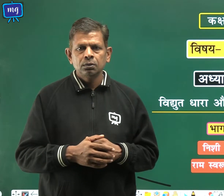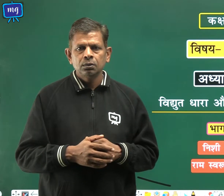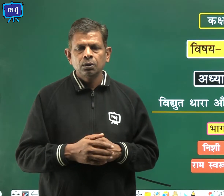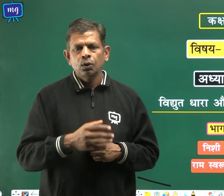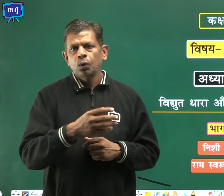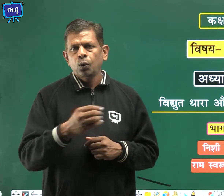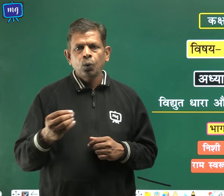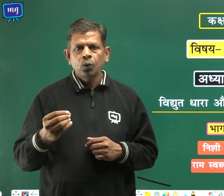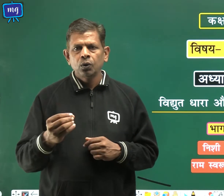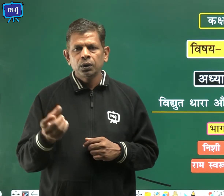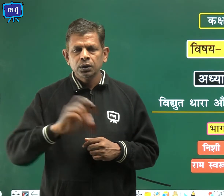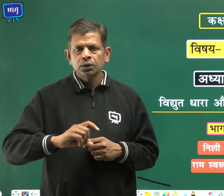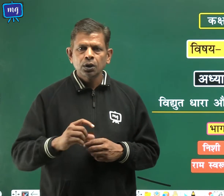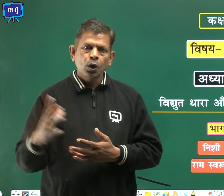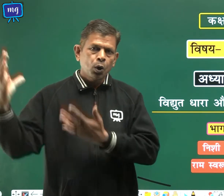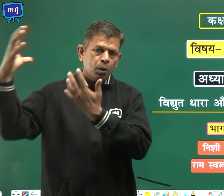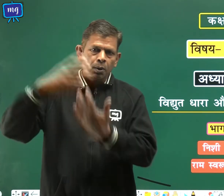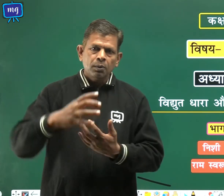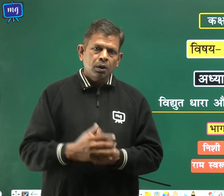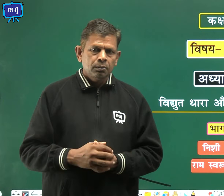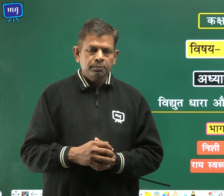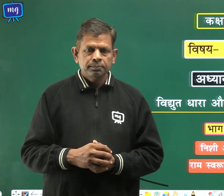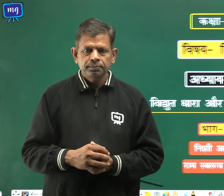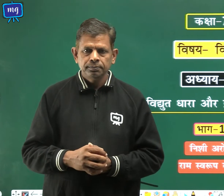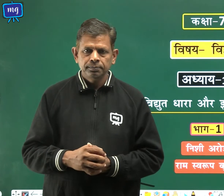और इसके प्रभाव,